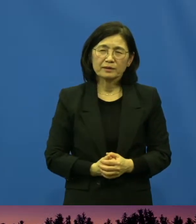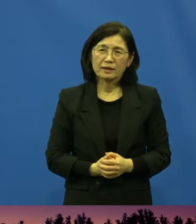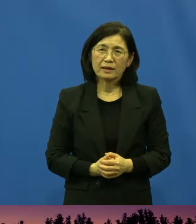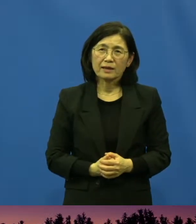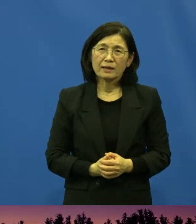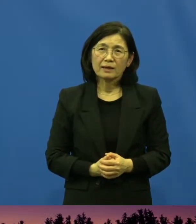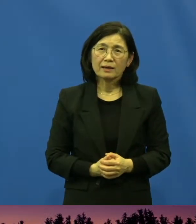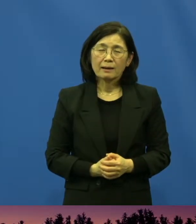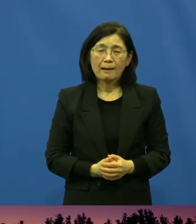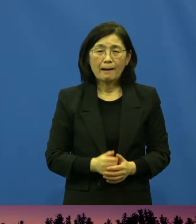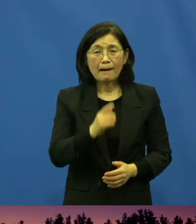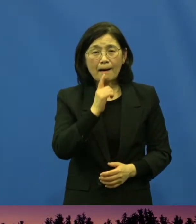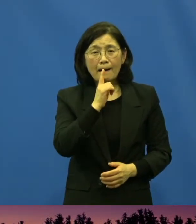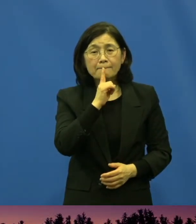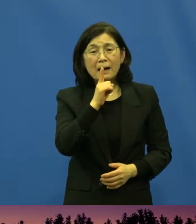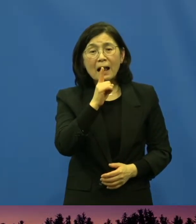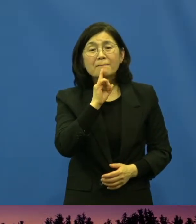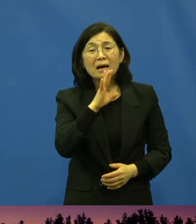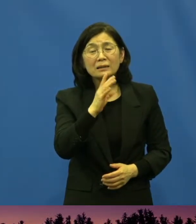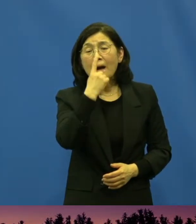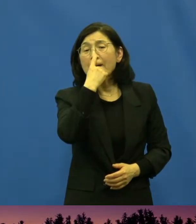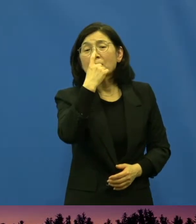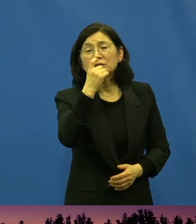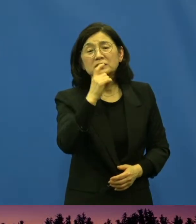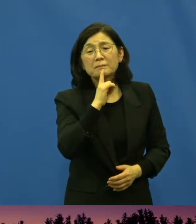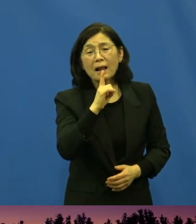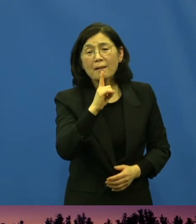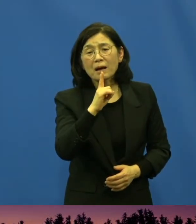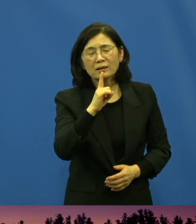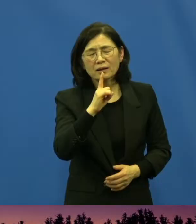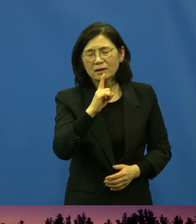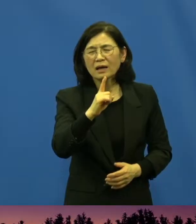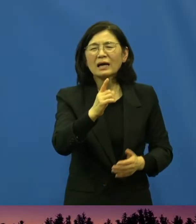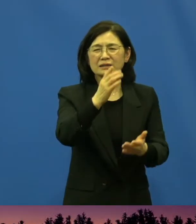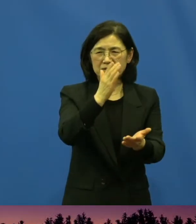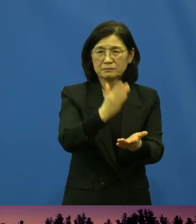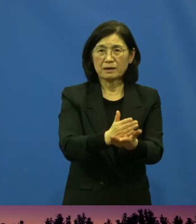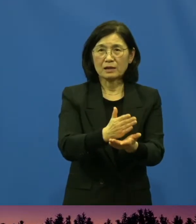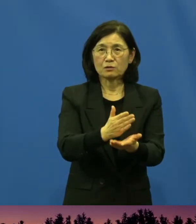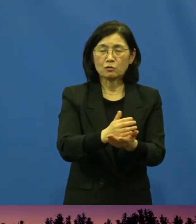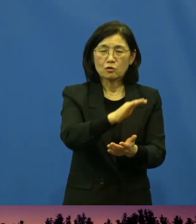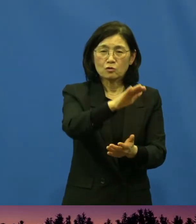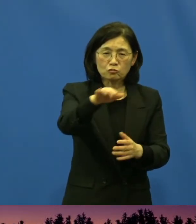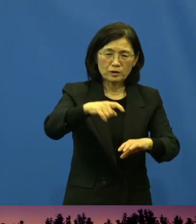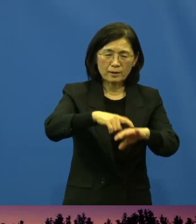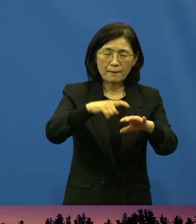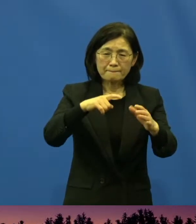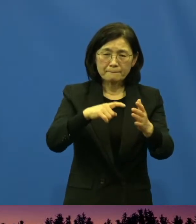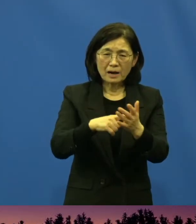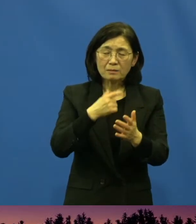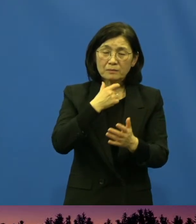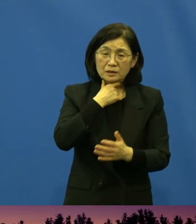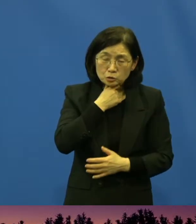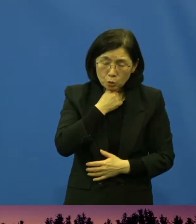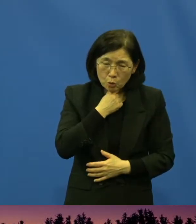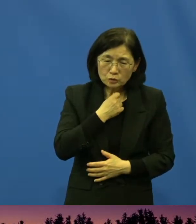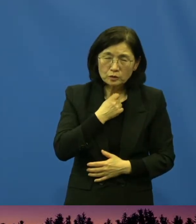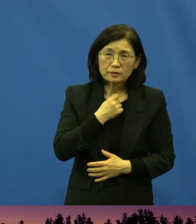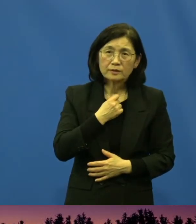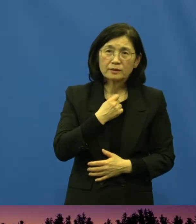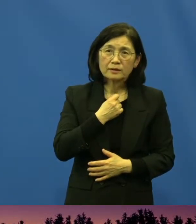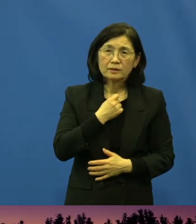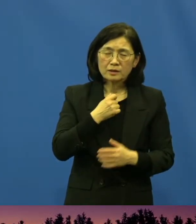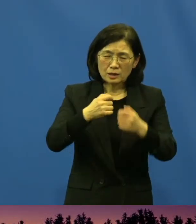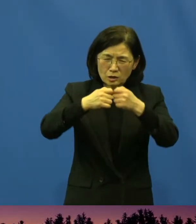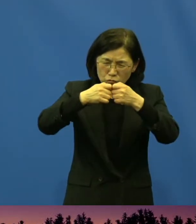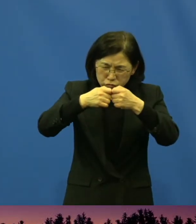멋진 말만 하는 신자로는 안 된다는 거예요, 여러분. 우리의 그 마음의 그 소원을, 하나님을 향한 우리의 마음의 소원을